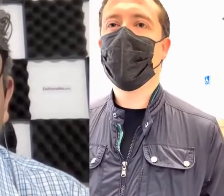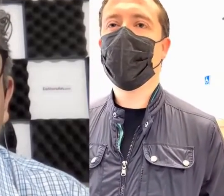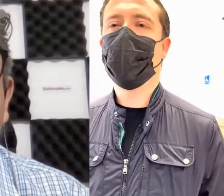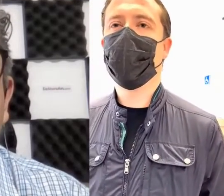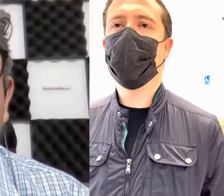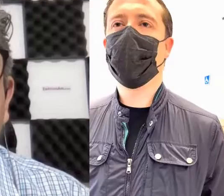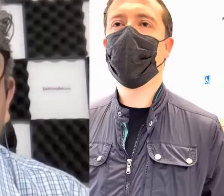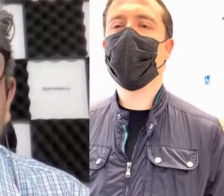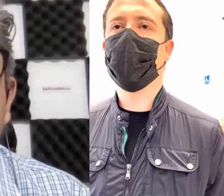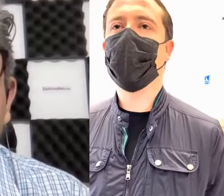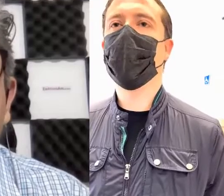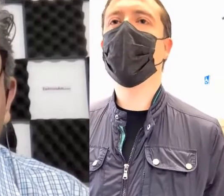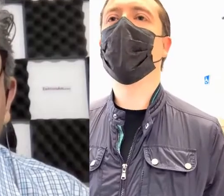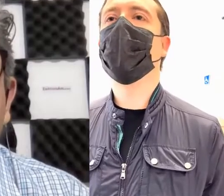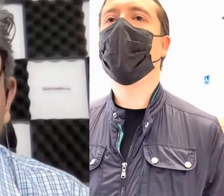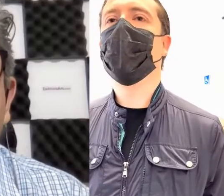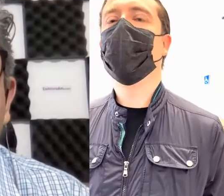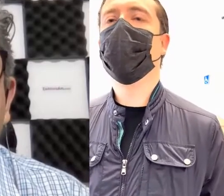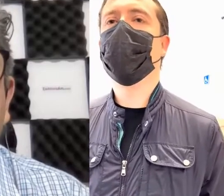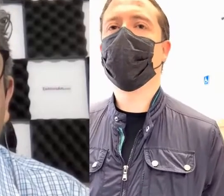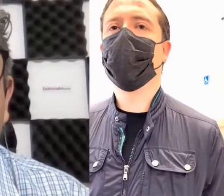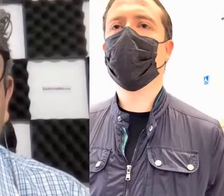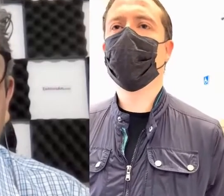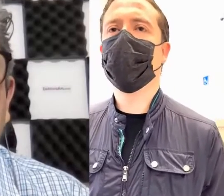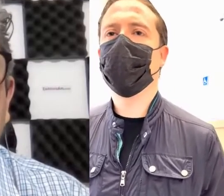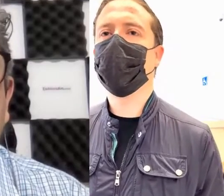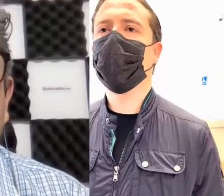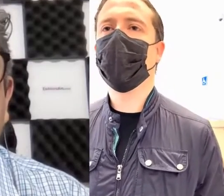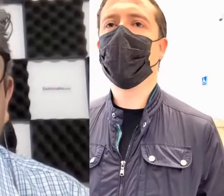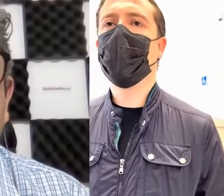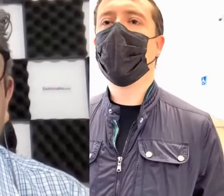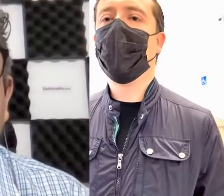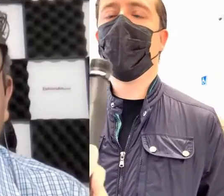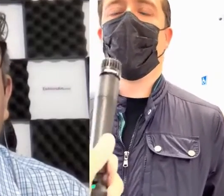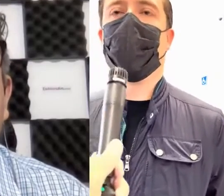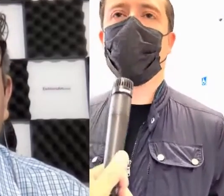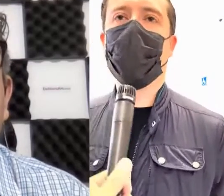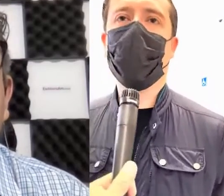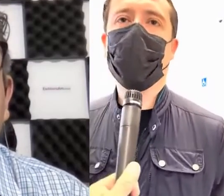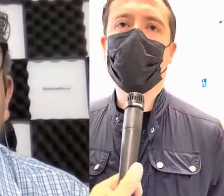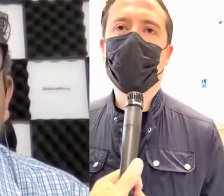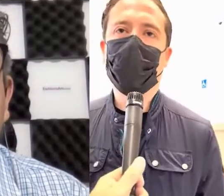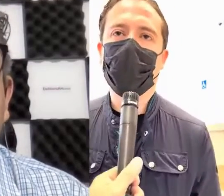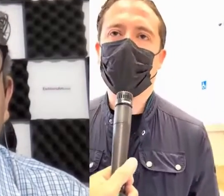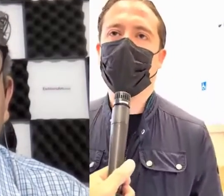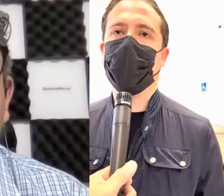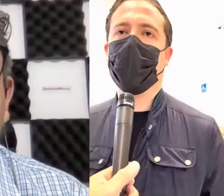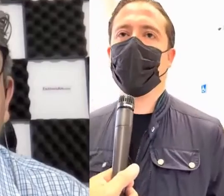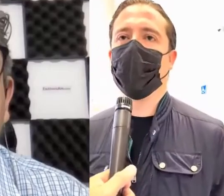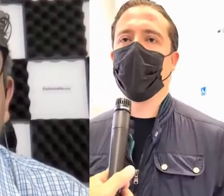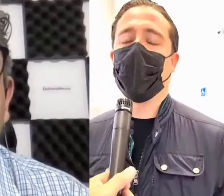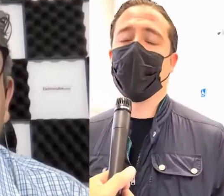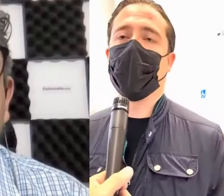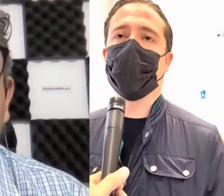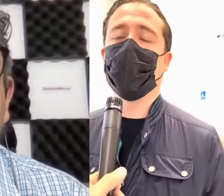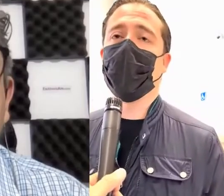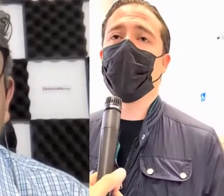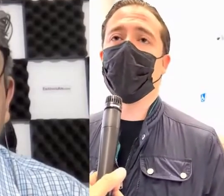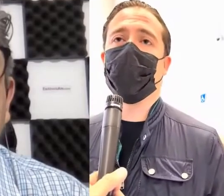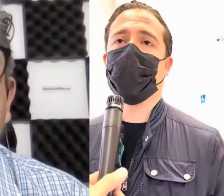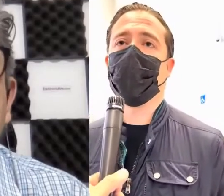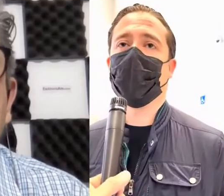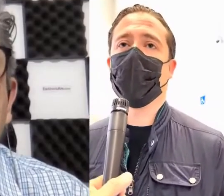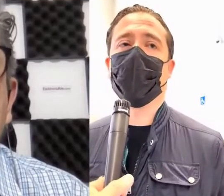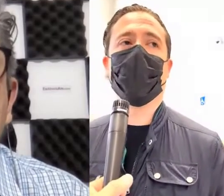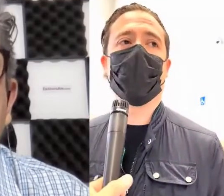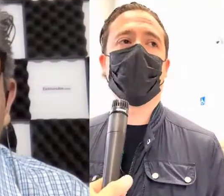los jóvenes que participaron y esos cuestionamientos que hacían y van enfocados a ese 2030? Es un reflejo de la generación que